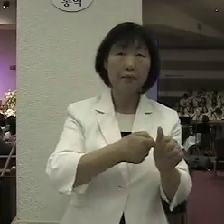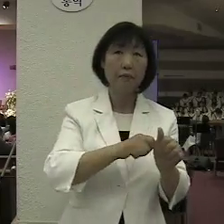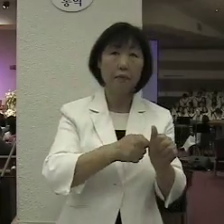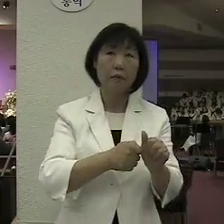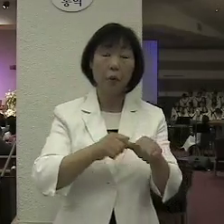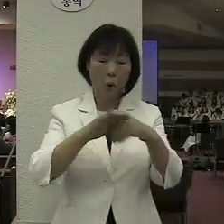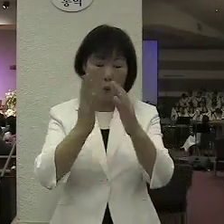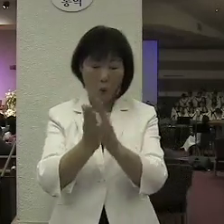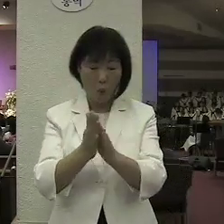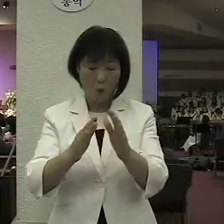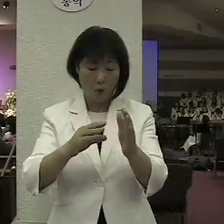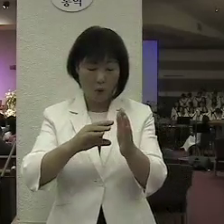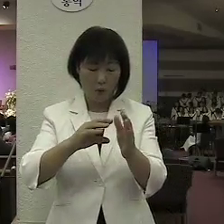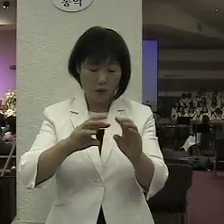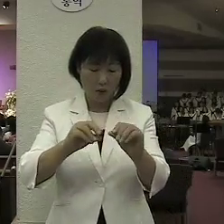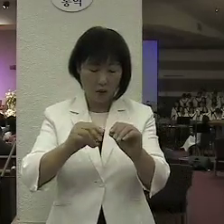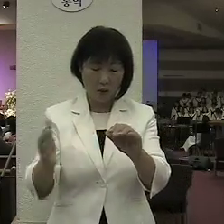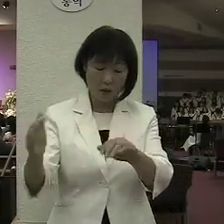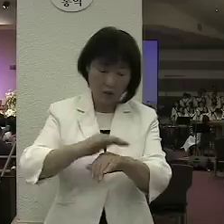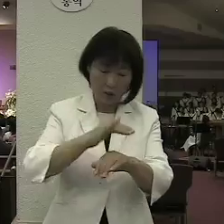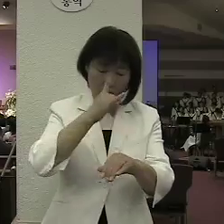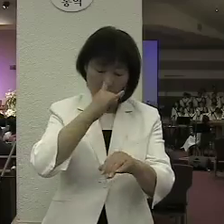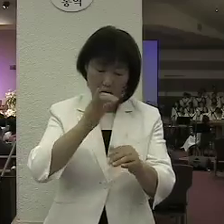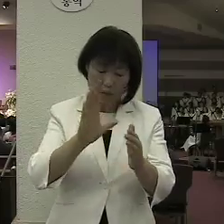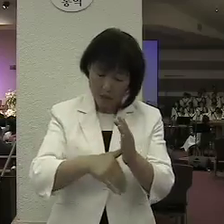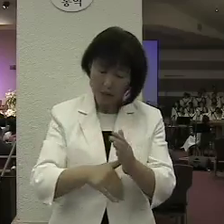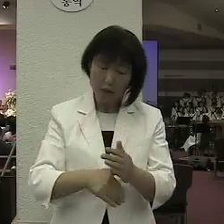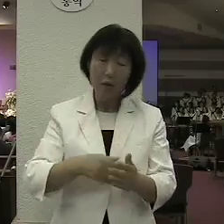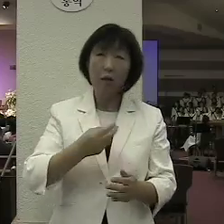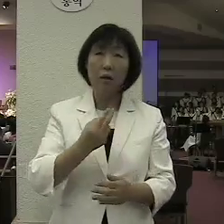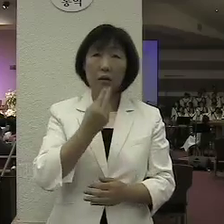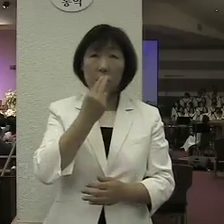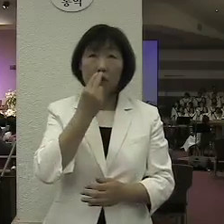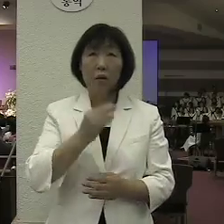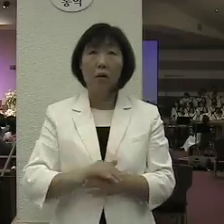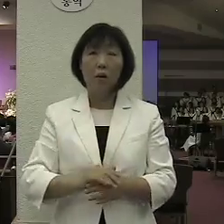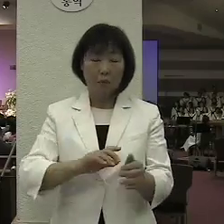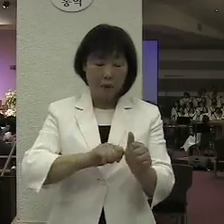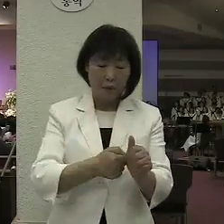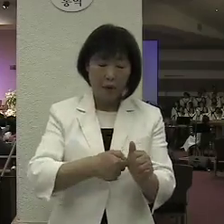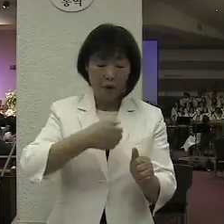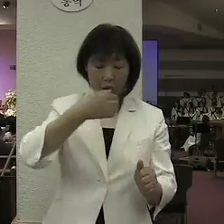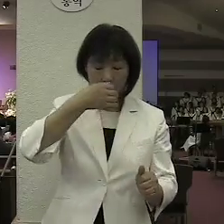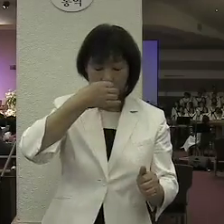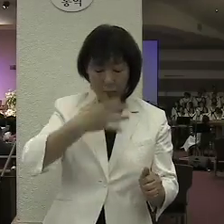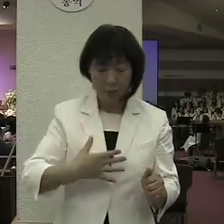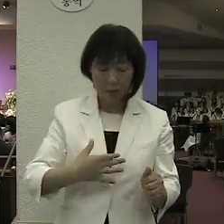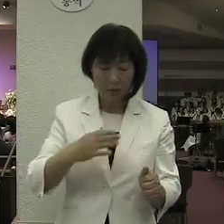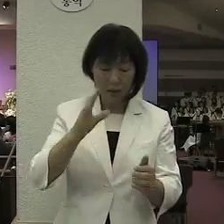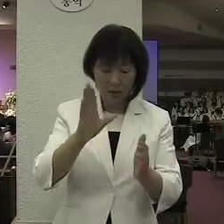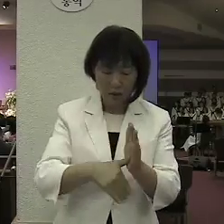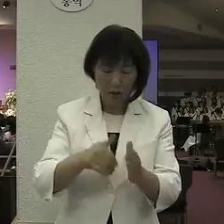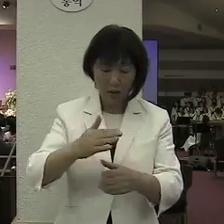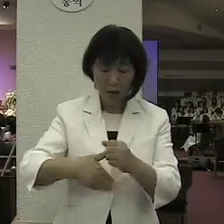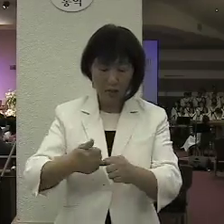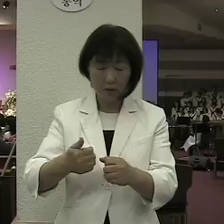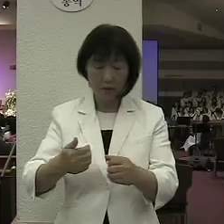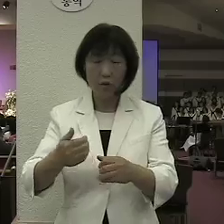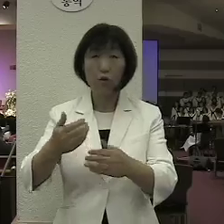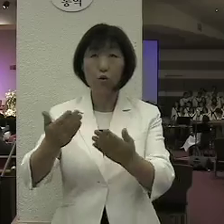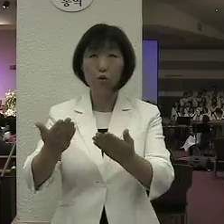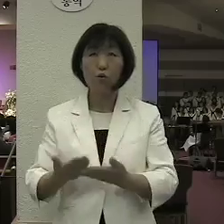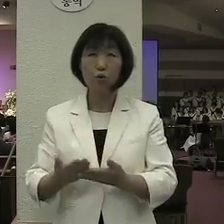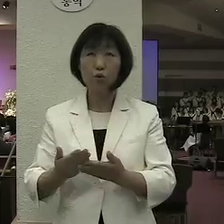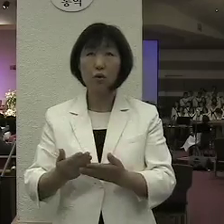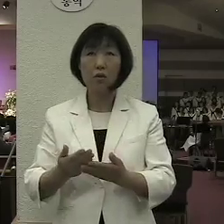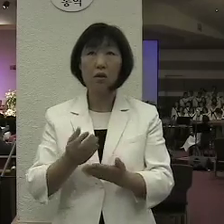승리하신 예수님이 우리의 구주가 되시기 때문에 우리가 마지막 때를 바로 준비하고 그때에 바로